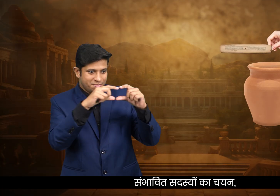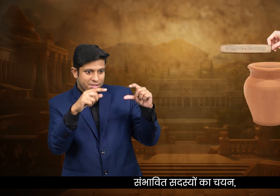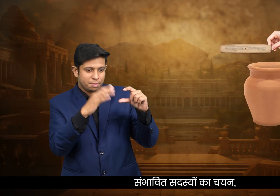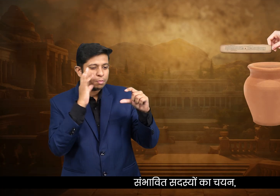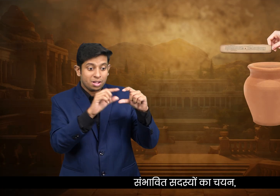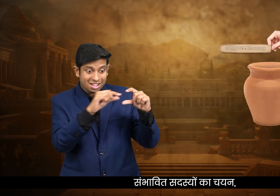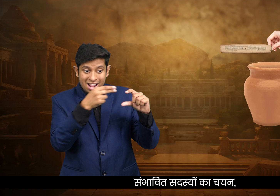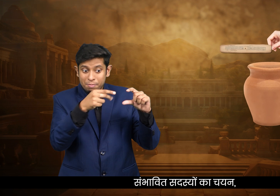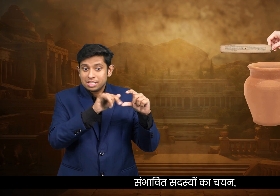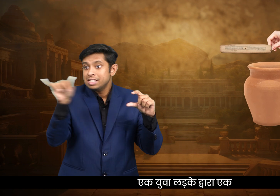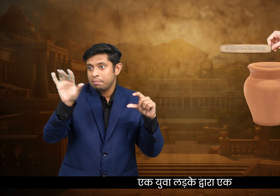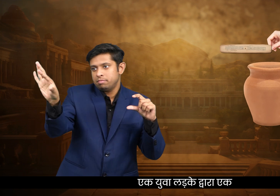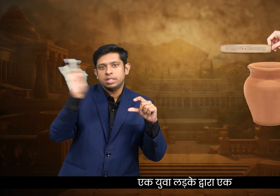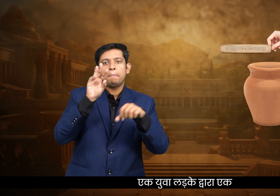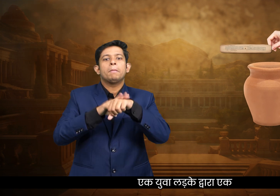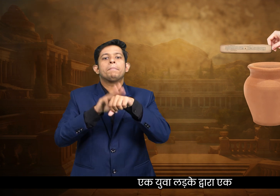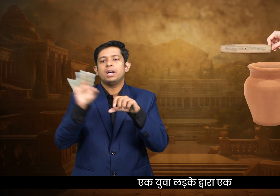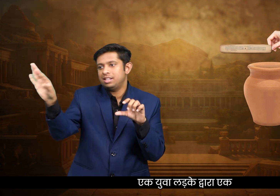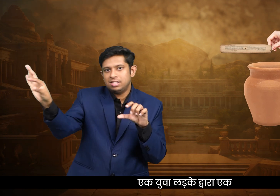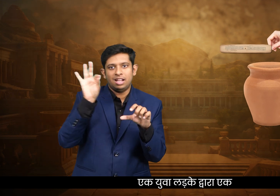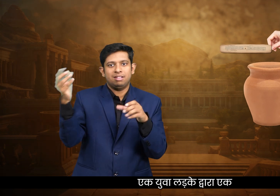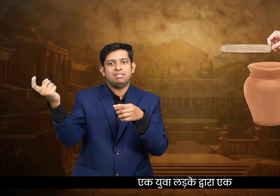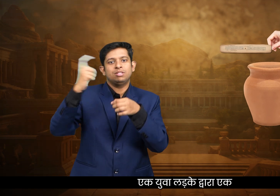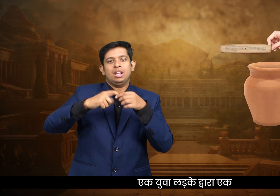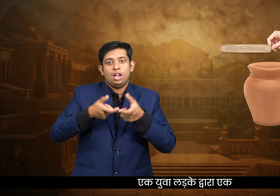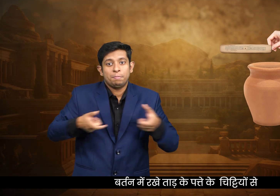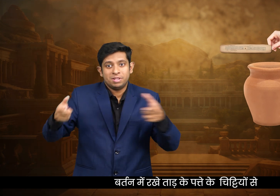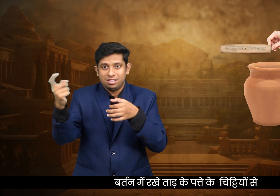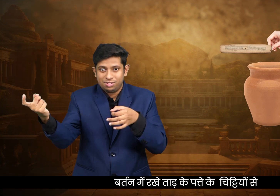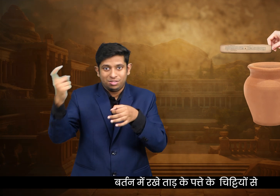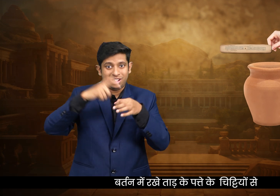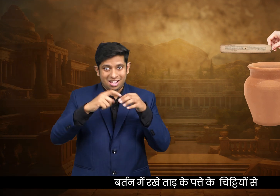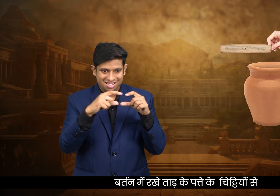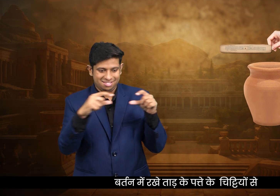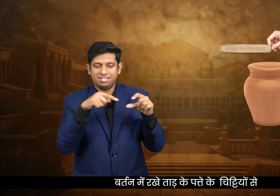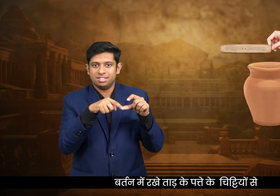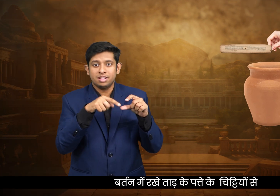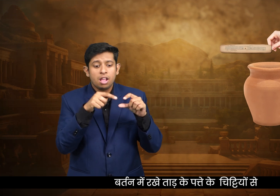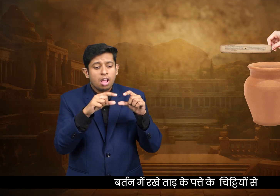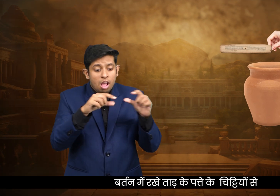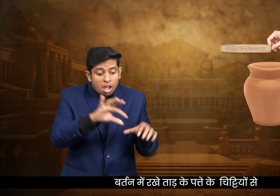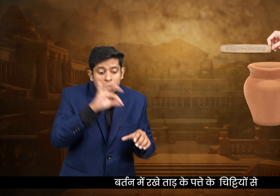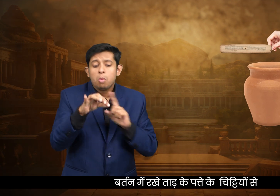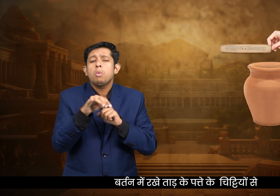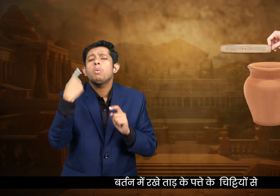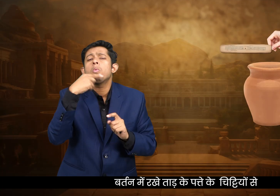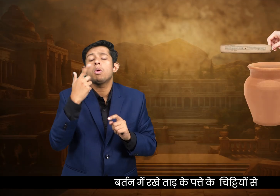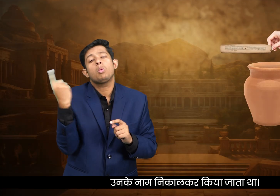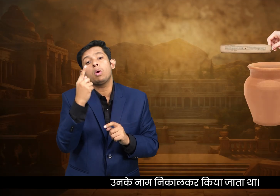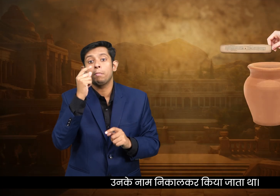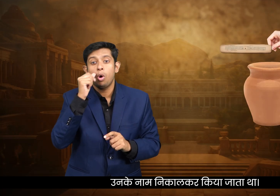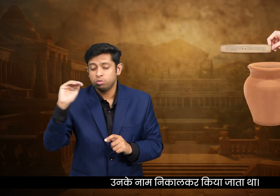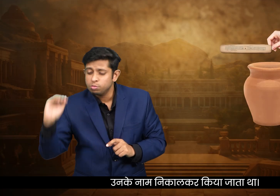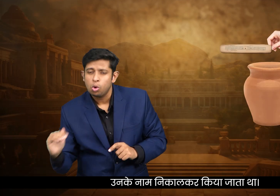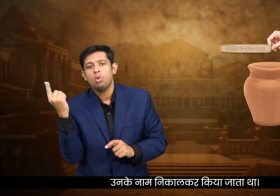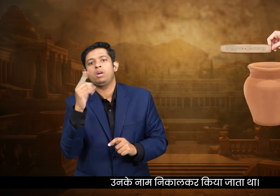संभावित सदस्यों का चयन एक युवा लड़के द्वारा एक बर्तन में रखे ताड़ के पत्ते की चिट्ठियों से